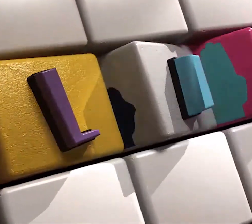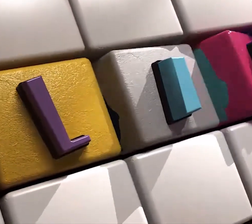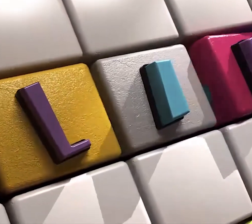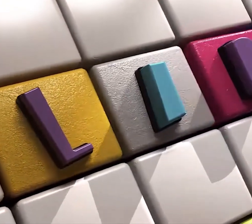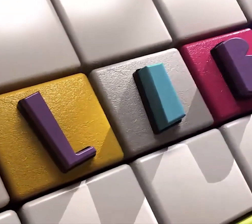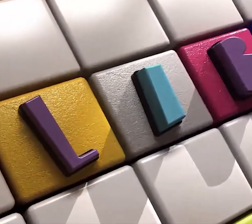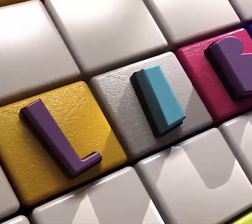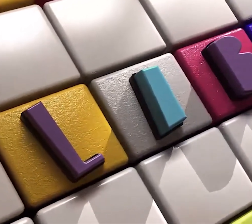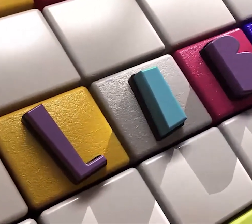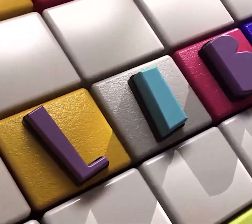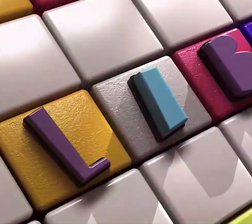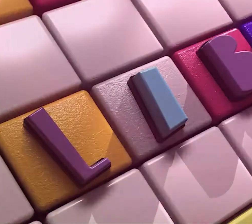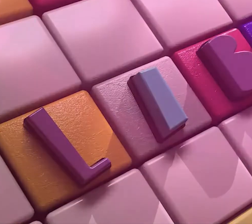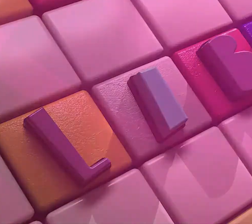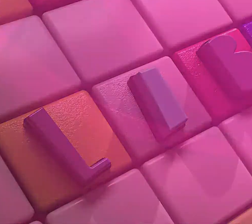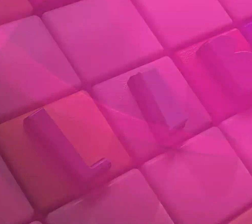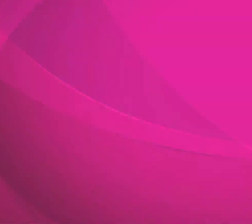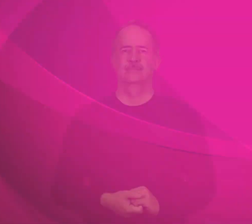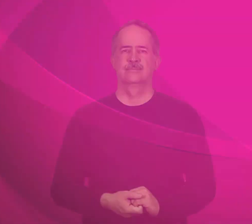a